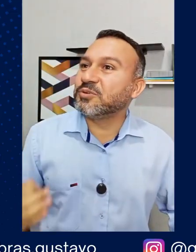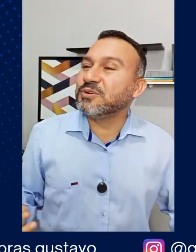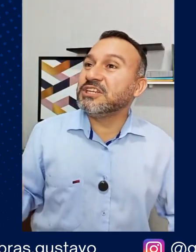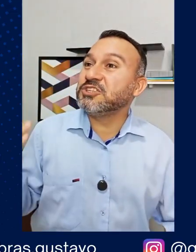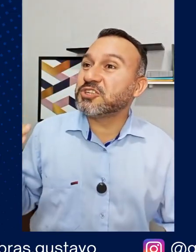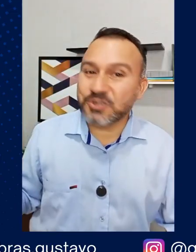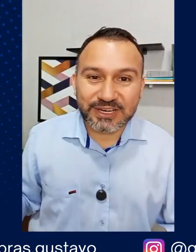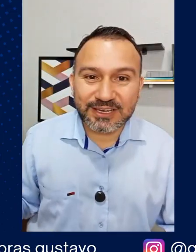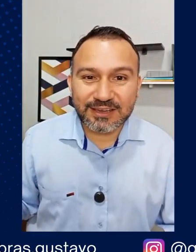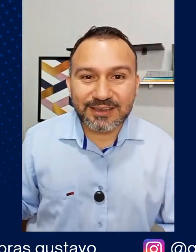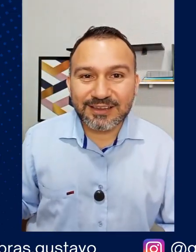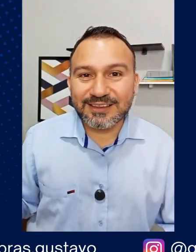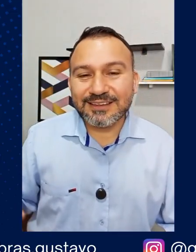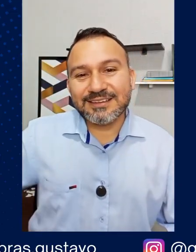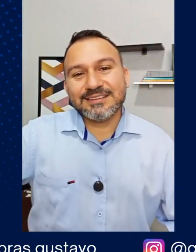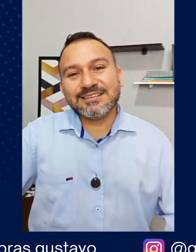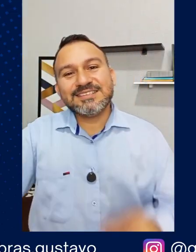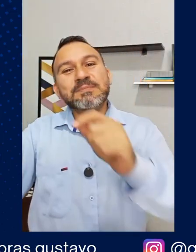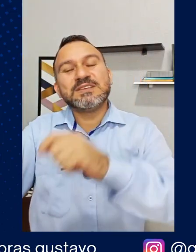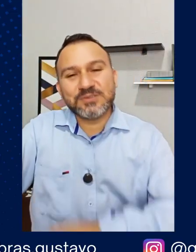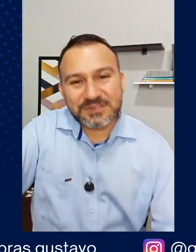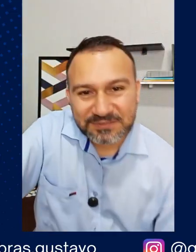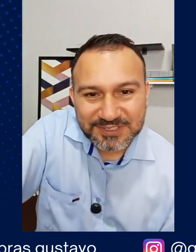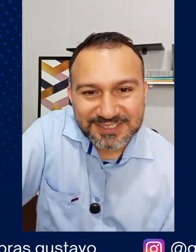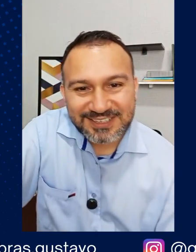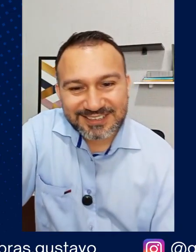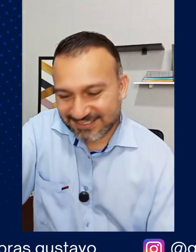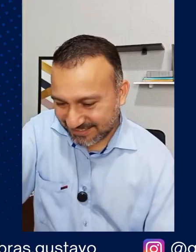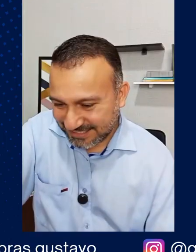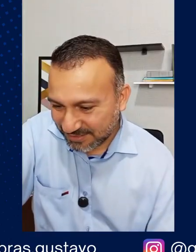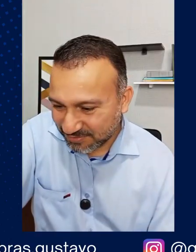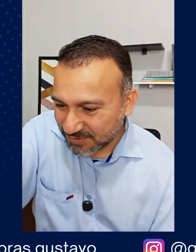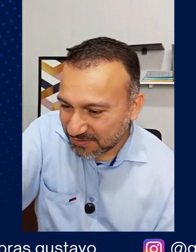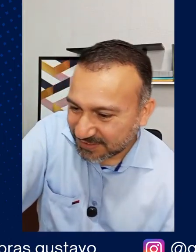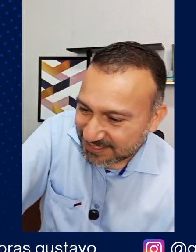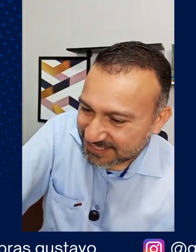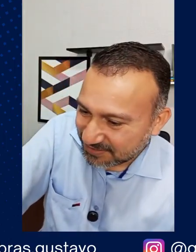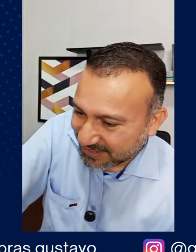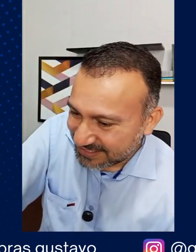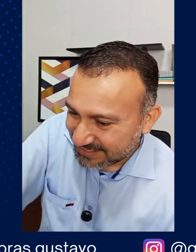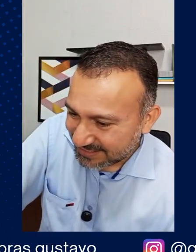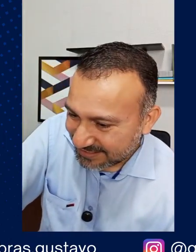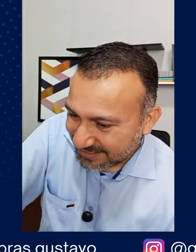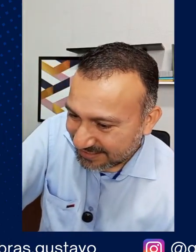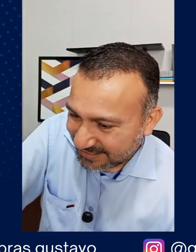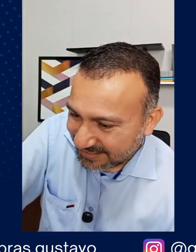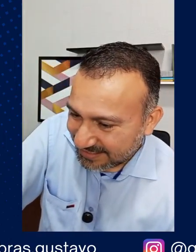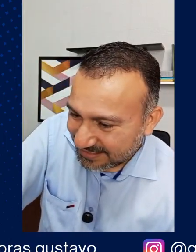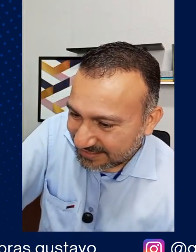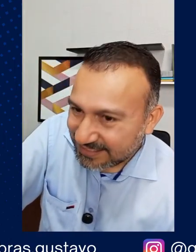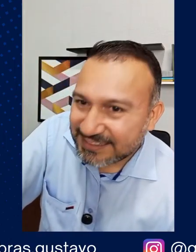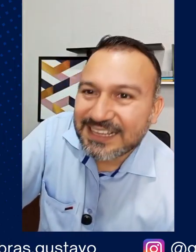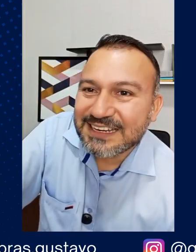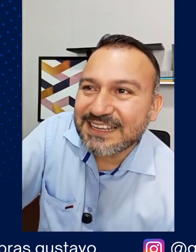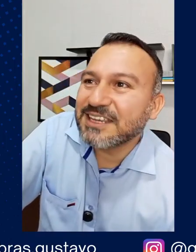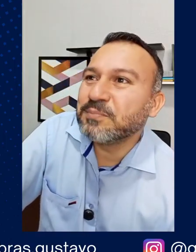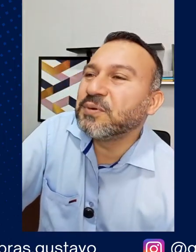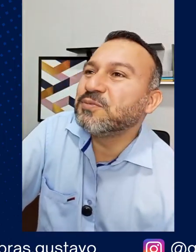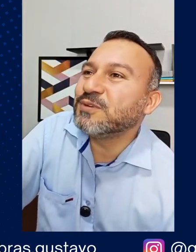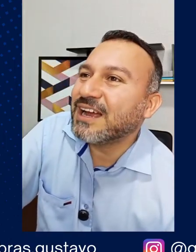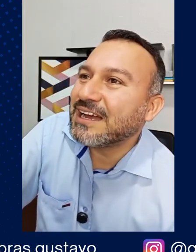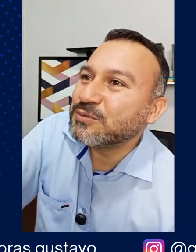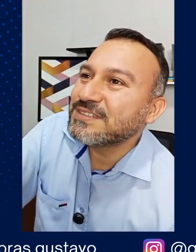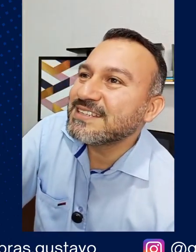e entrou em choque. Já pensou se você fosse fazer essa frase e teria